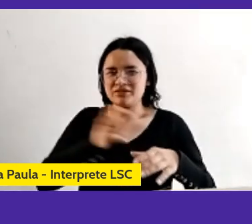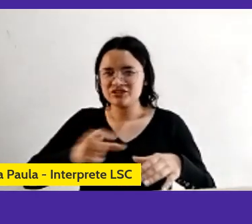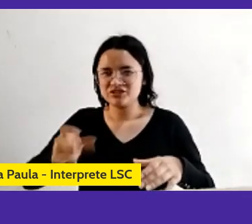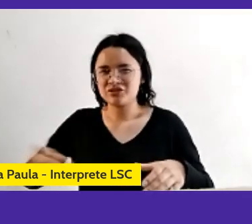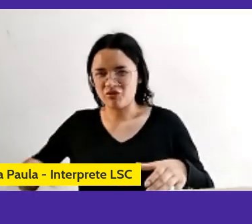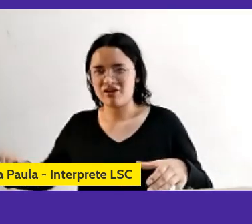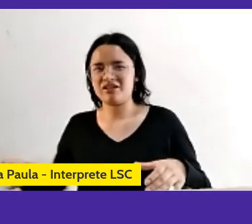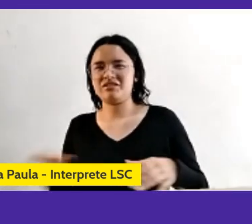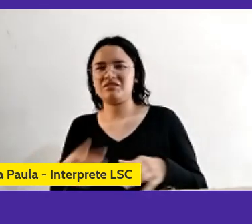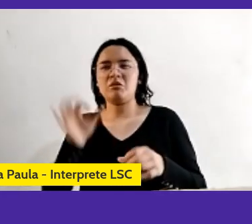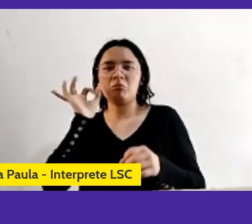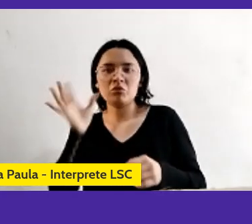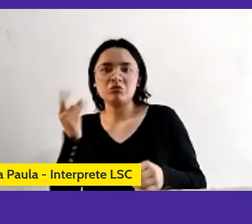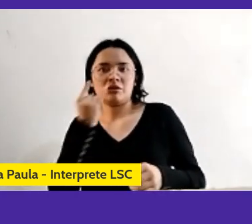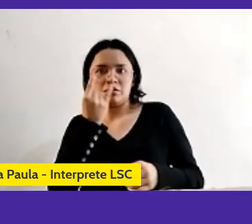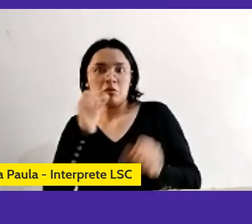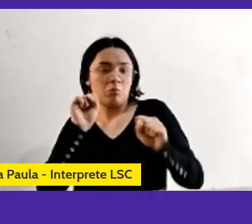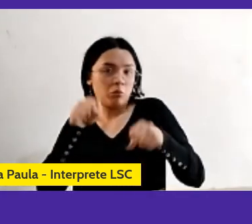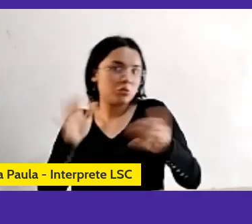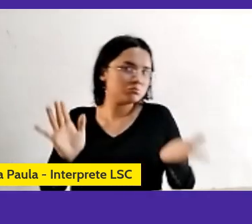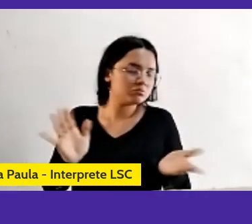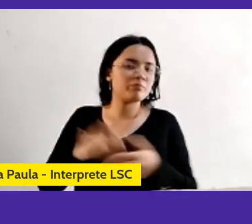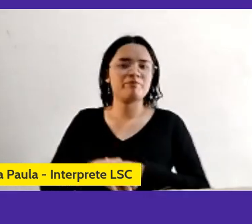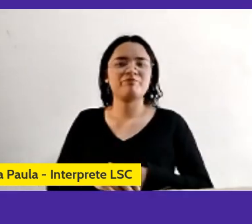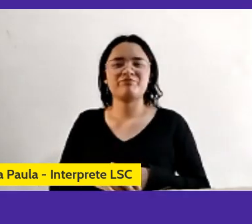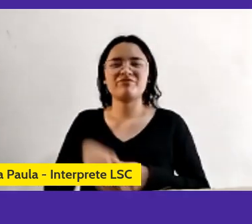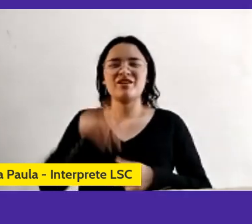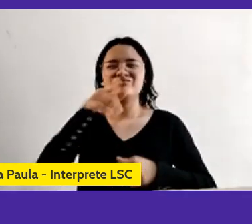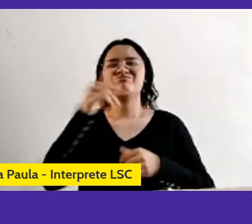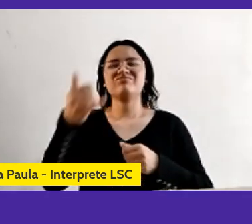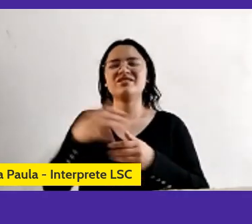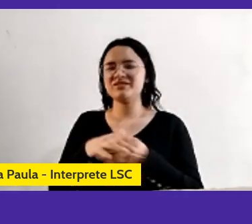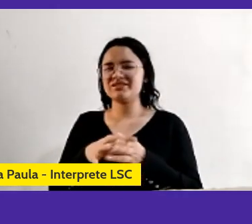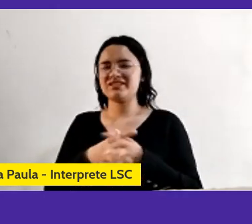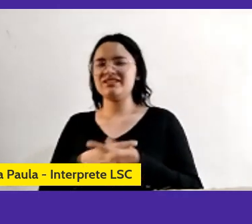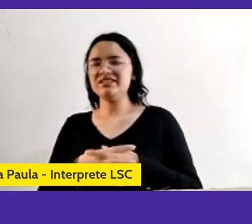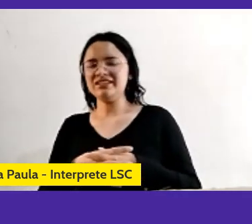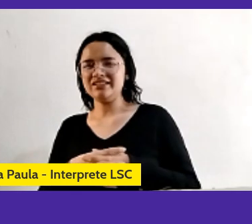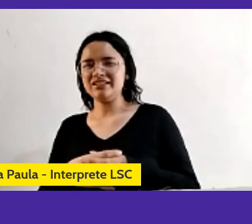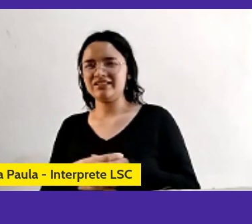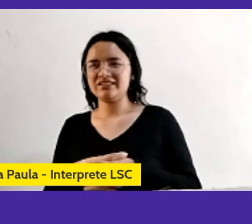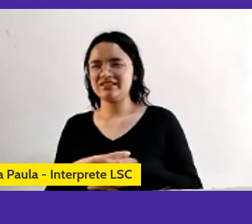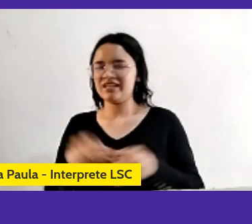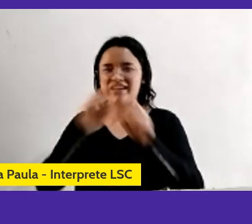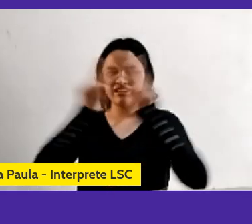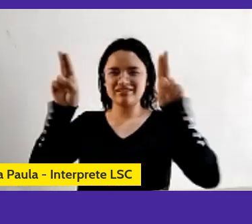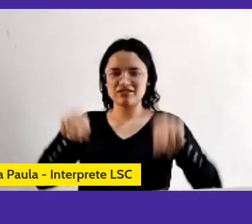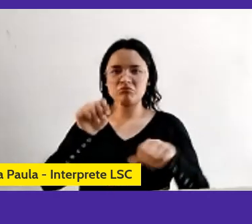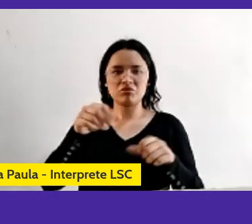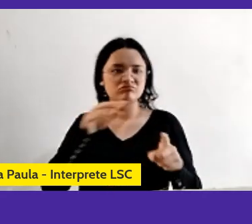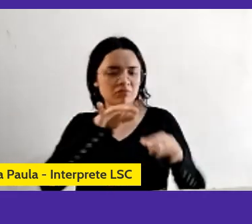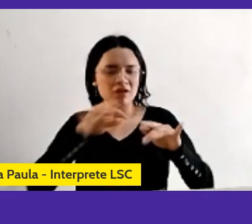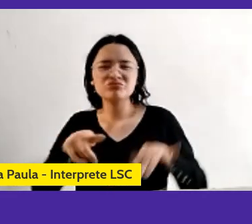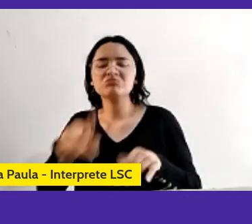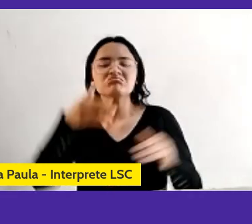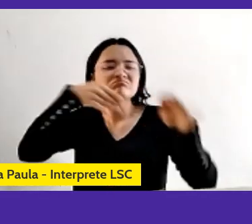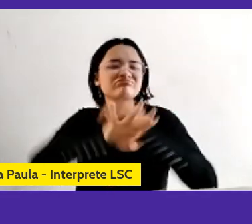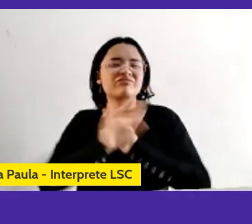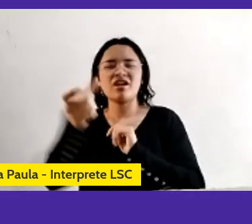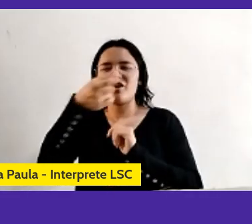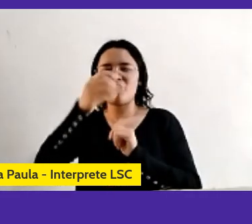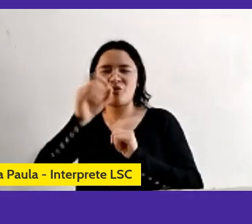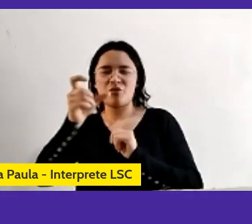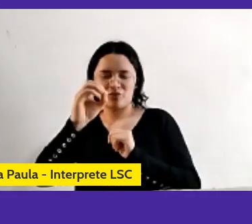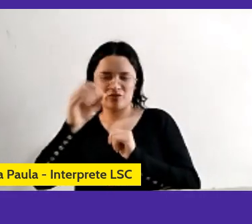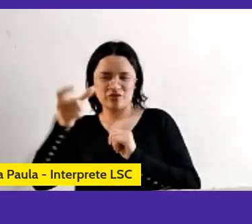la ventaja de que en internet uno encuentra todo. Podés ver, hoy te metes en Google y podés saber